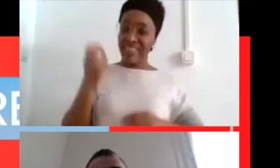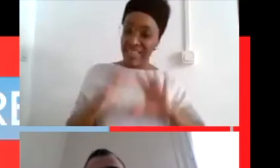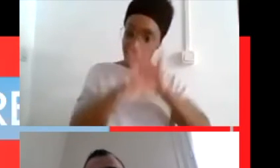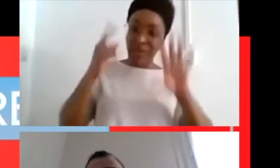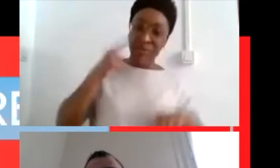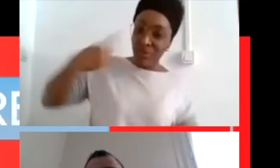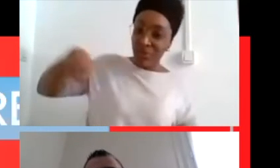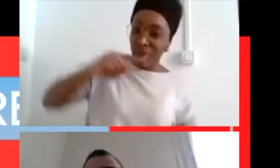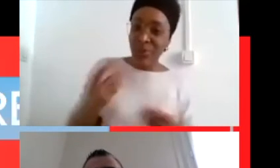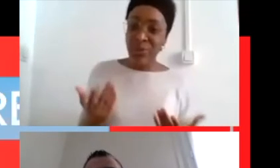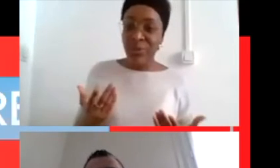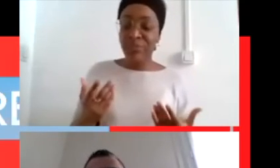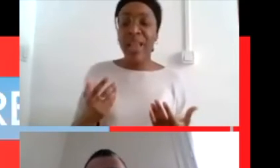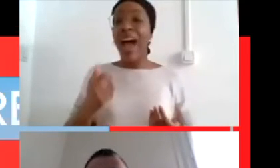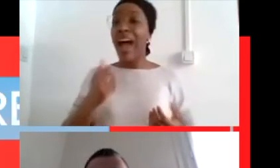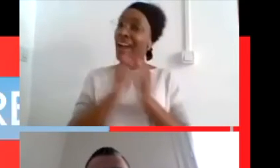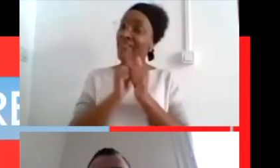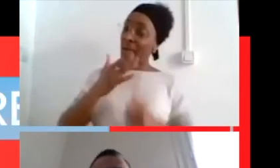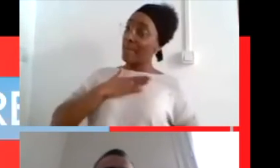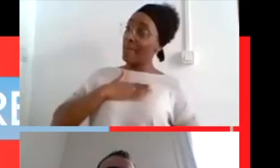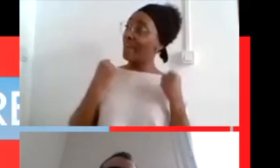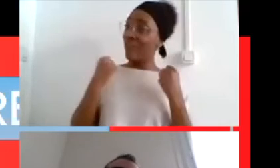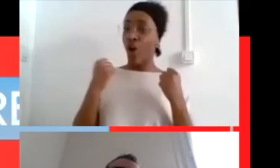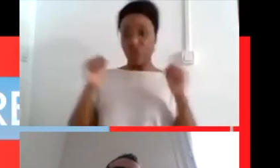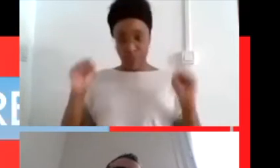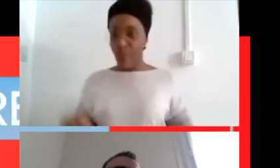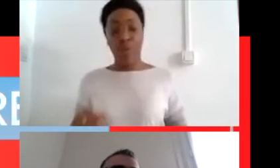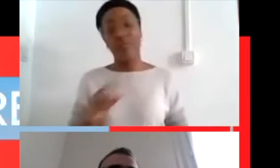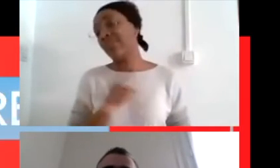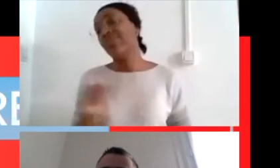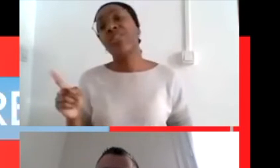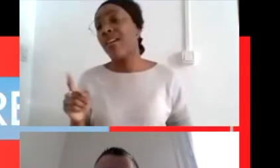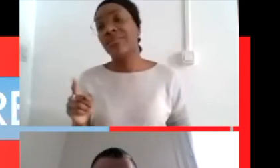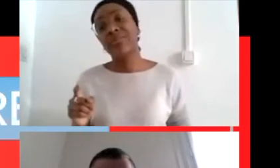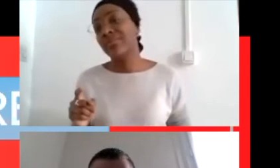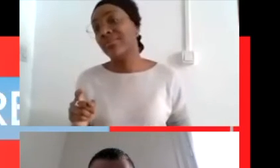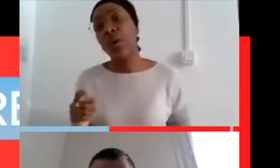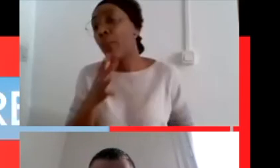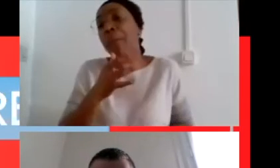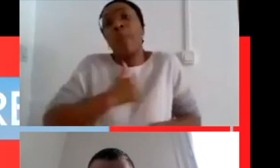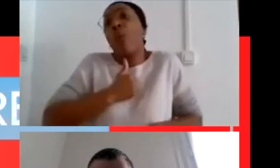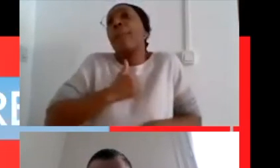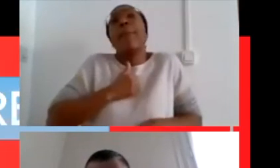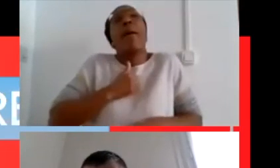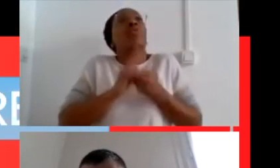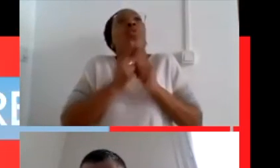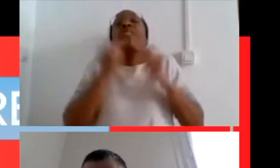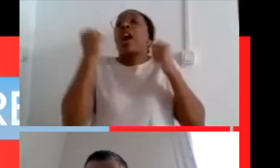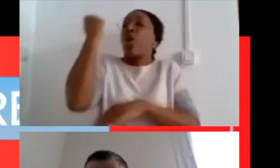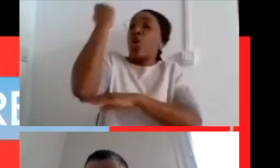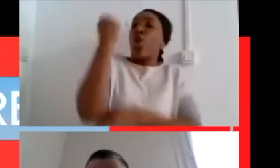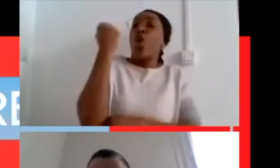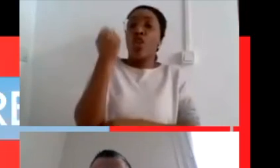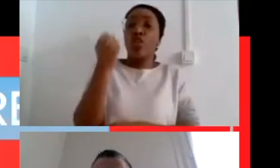qu'on peut y arriver. Non. Parce que quand on veut être une colonne, ben on ne peut pas être une colonne par nous-mêmes. C'est impossible. Vous avez déjà vu une colonne se